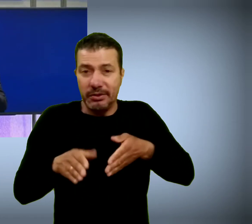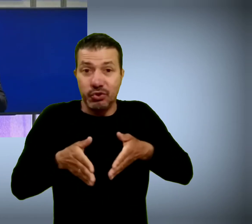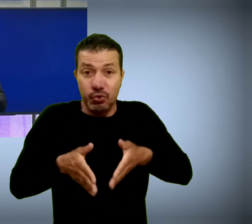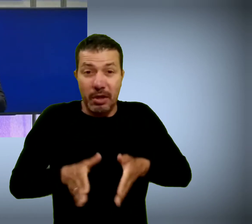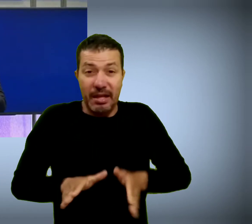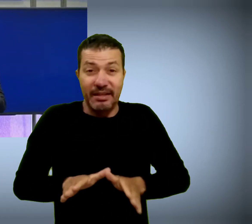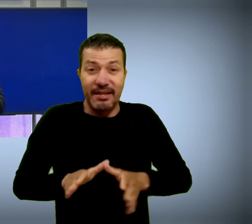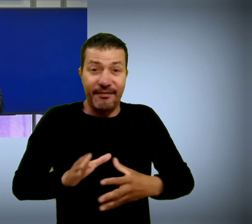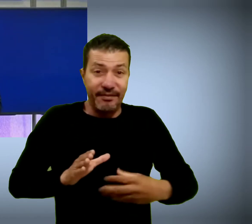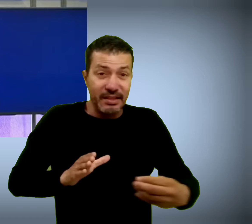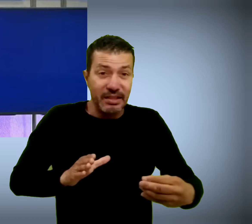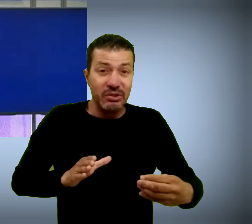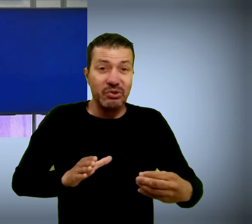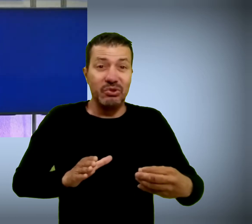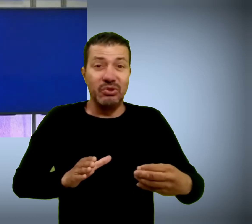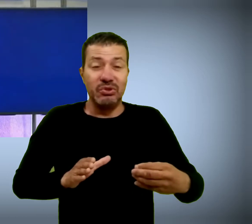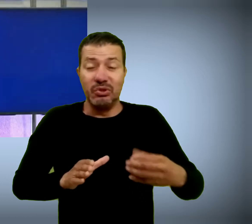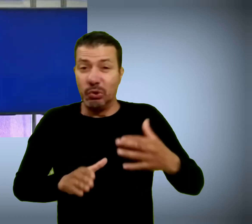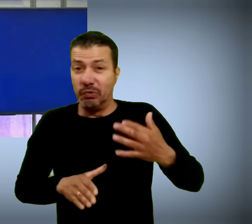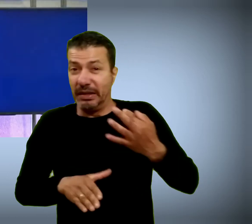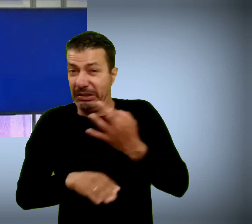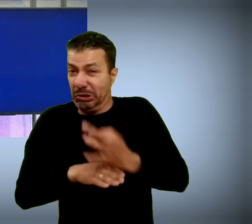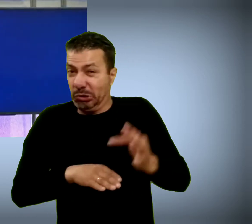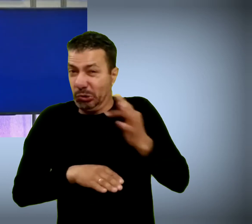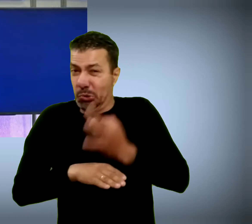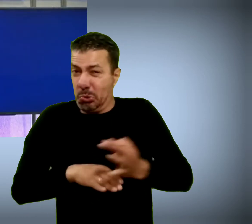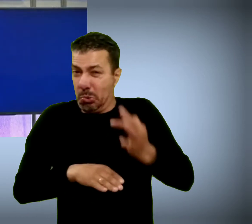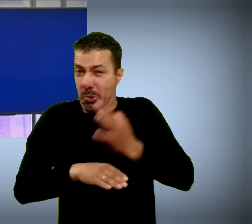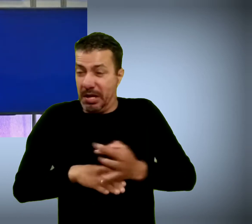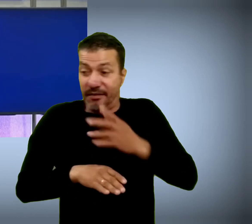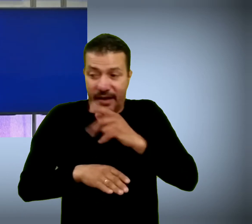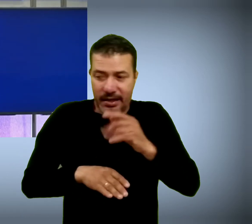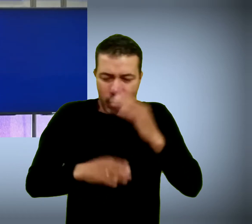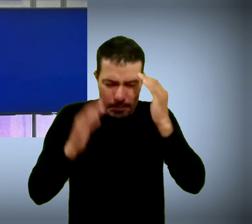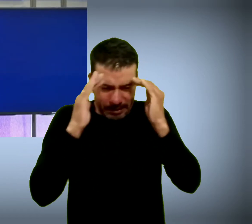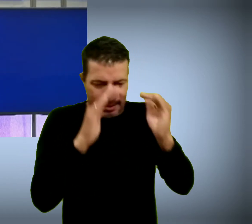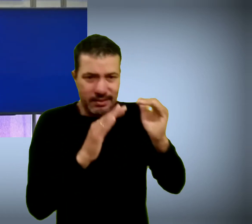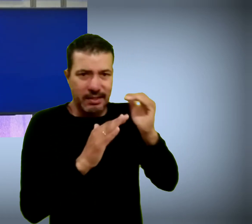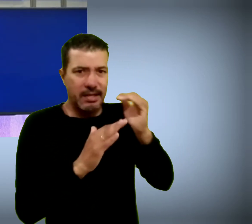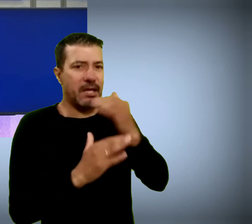esse meu plano. Você vai se submeter ao seu marido.